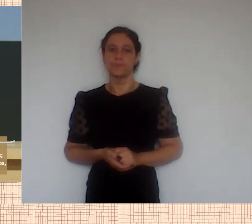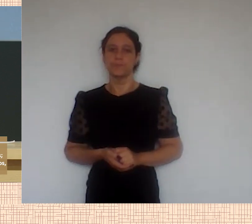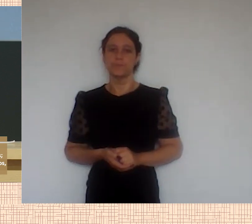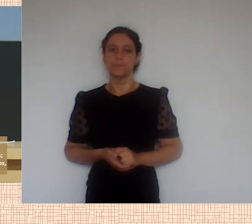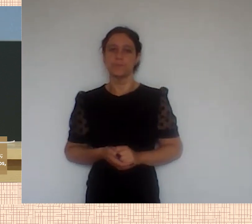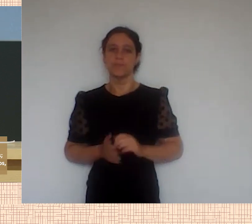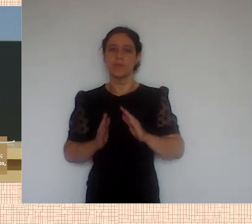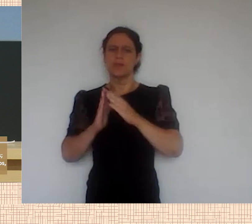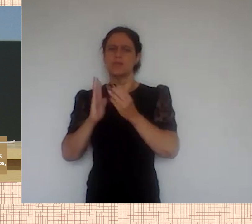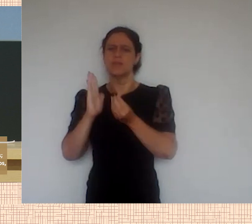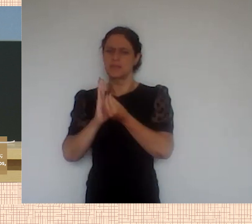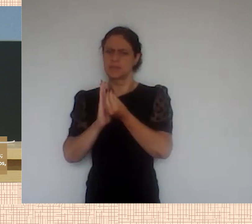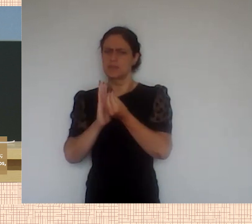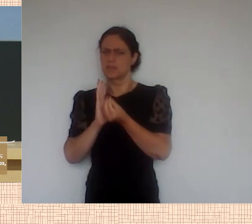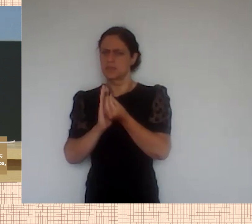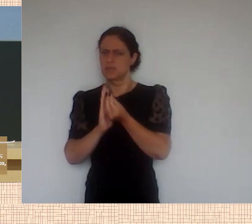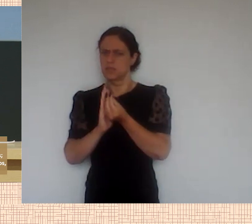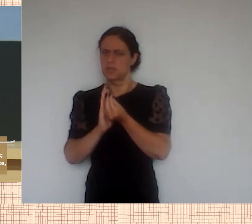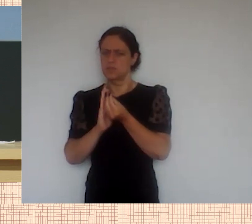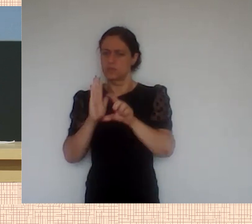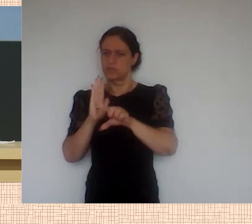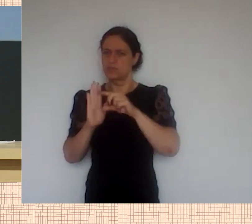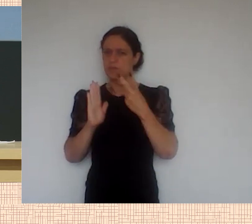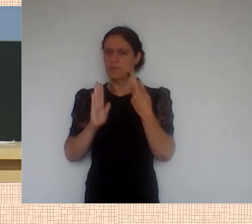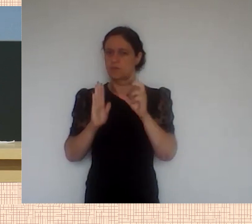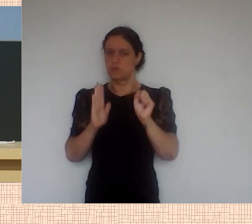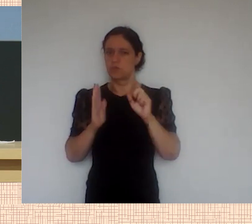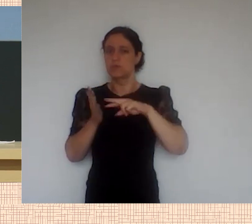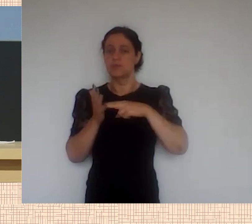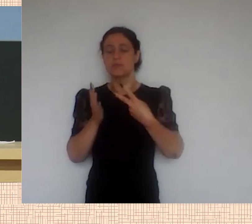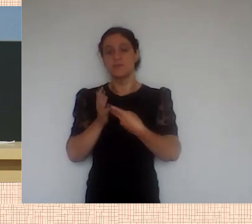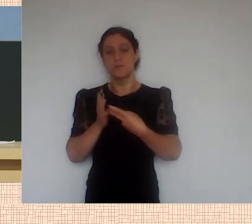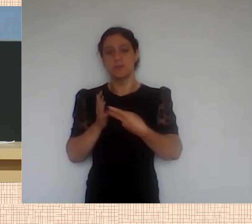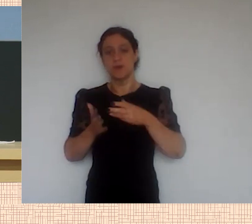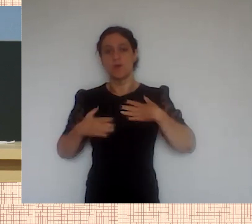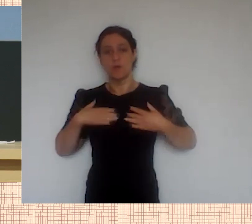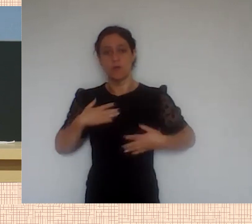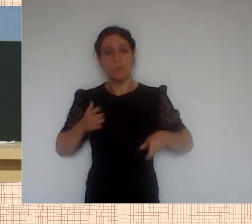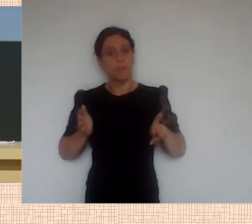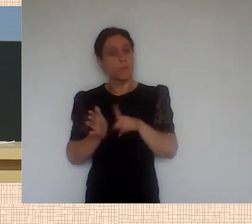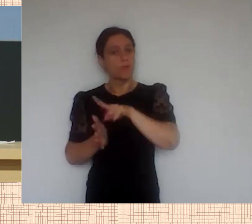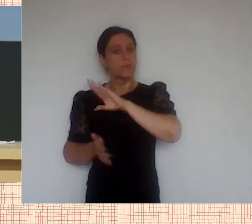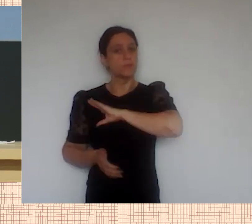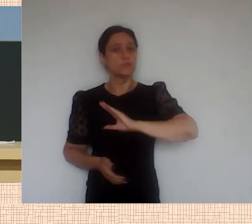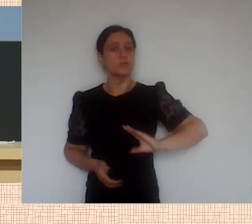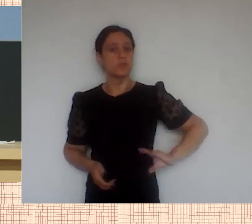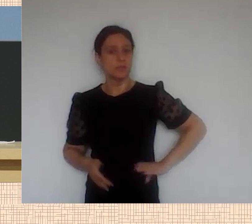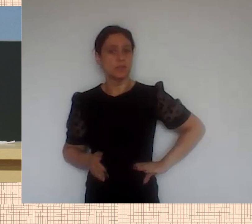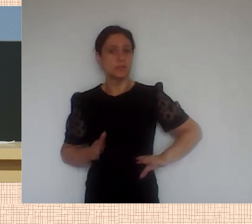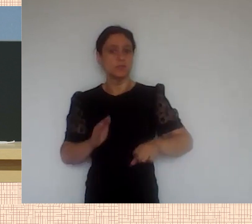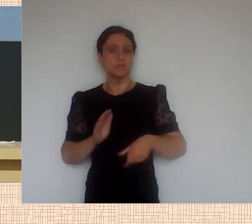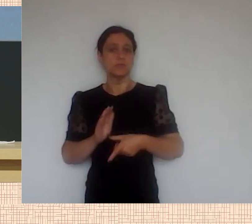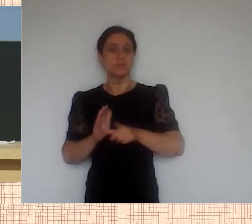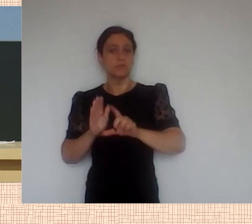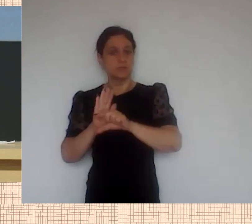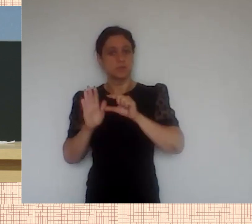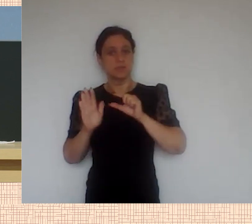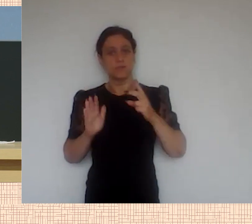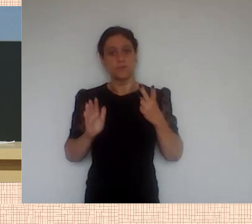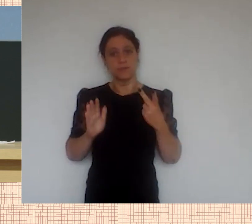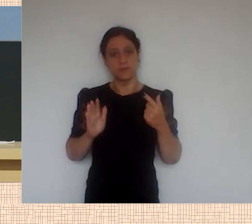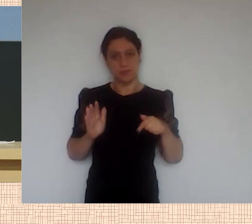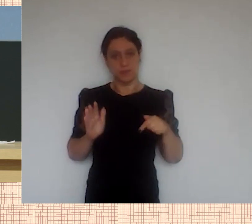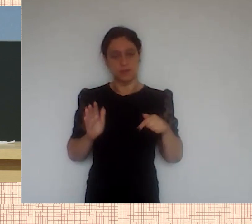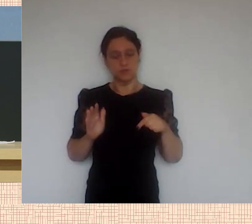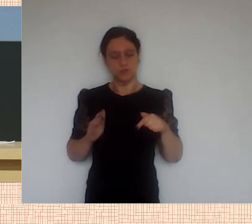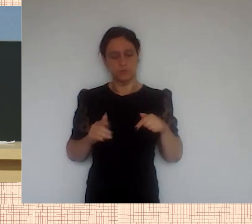de Cristo, individualmente membros desse corpo. E capítulo 1 de Efésios fala,